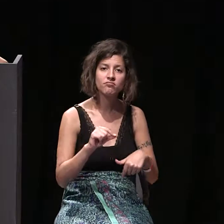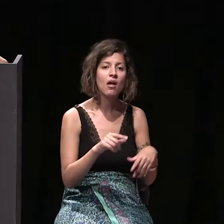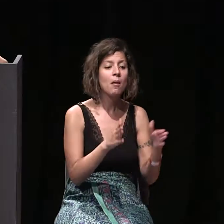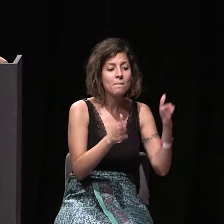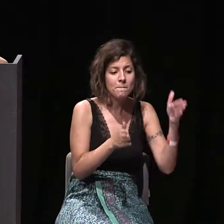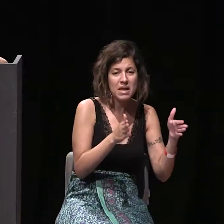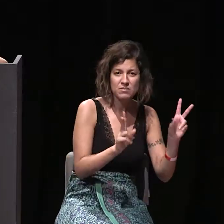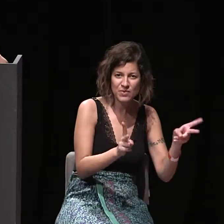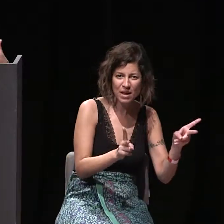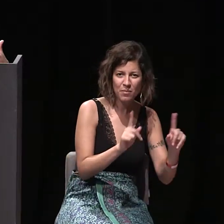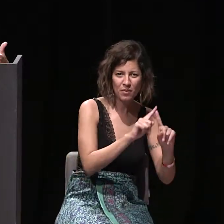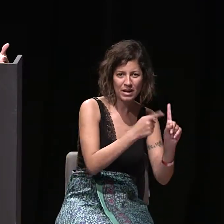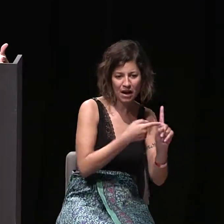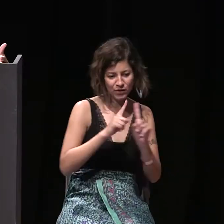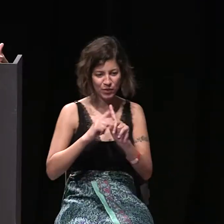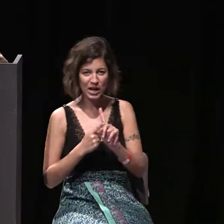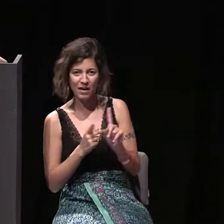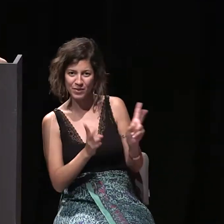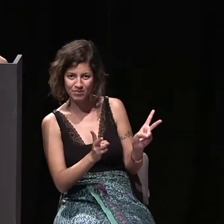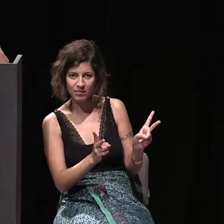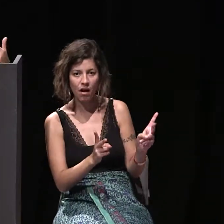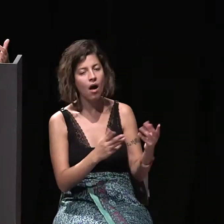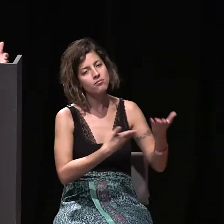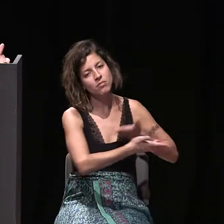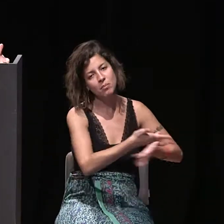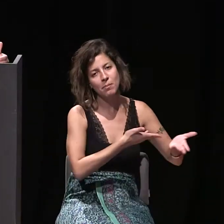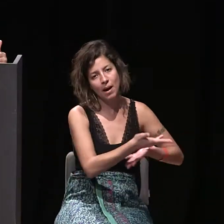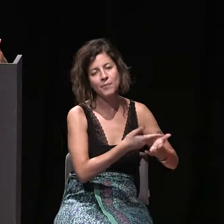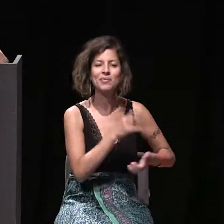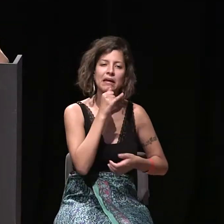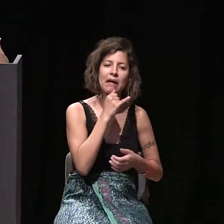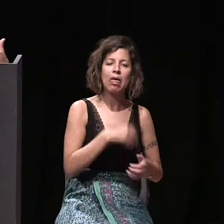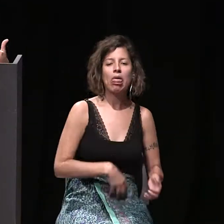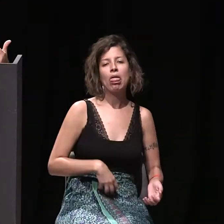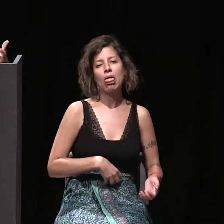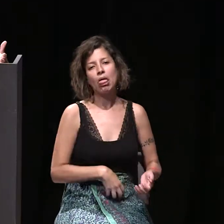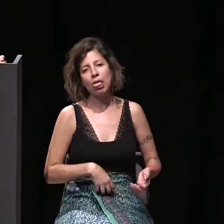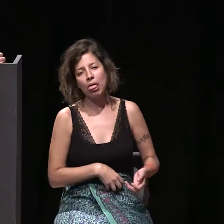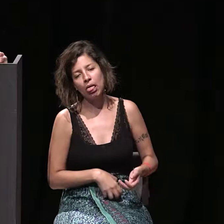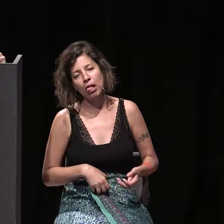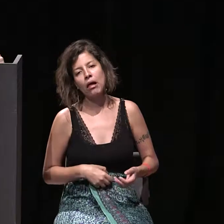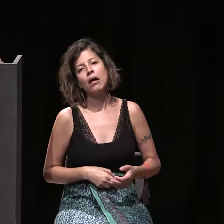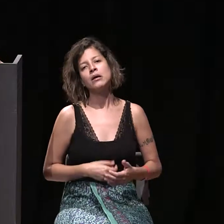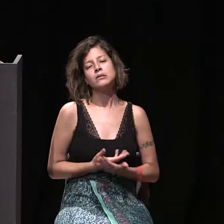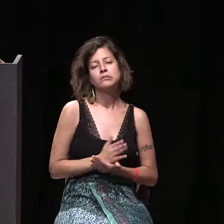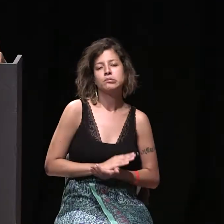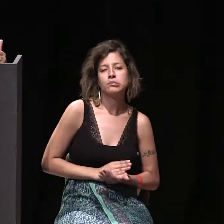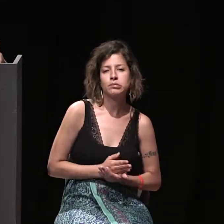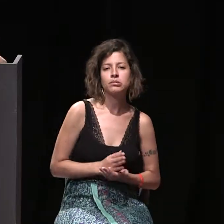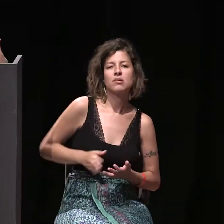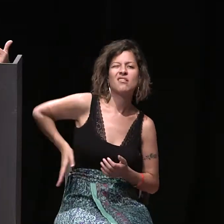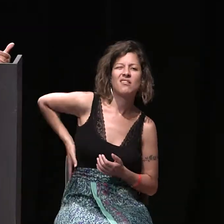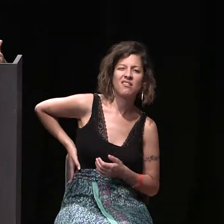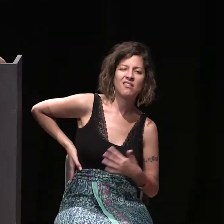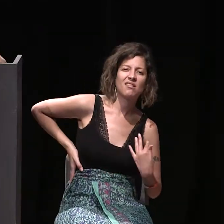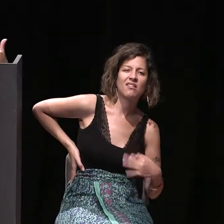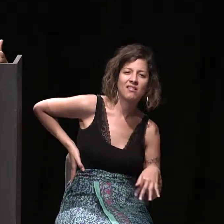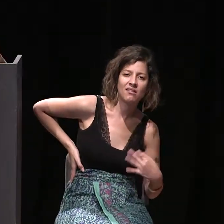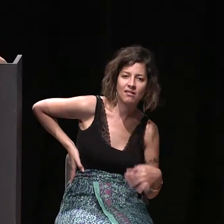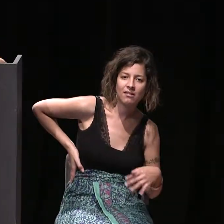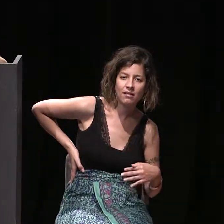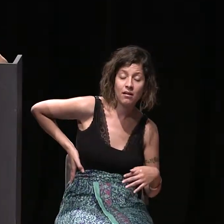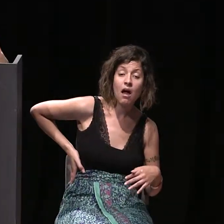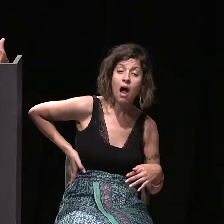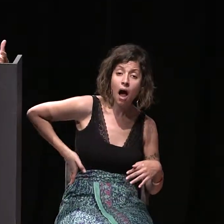Então, queixas muito similares, azia, desconforto, dor na lombar. E aí, uma vai ajudando